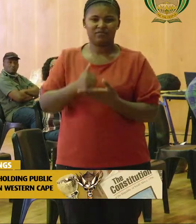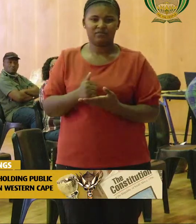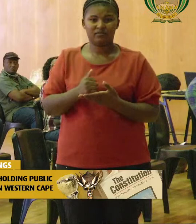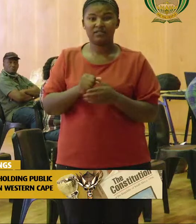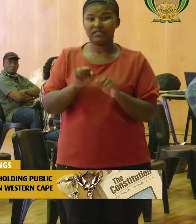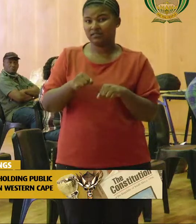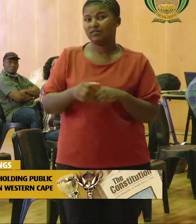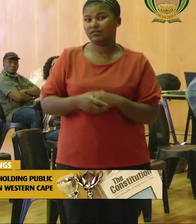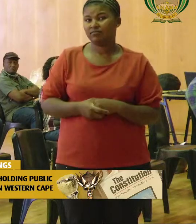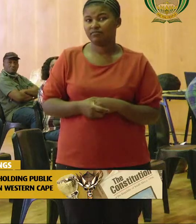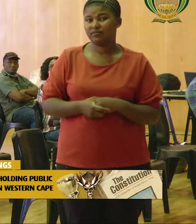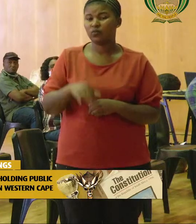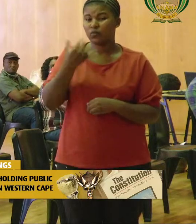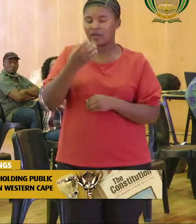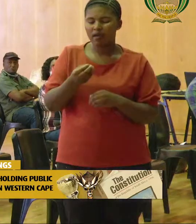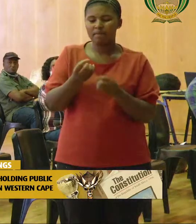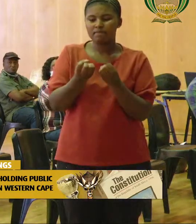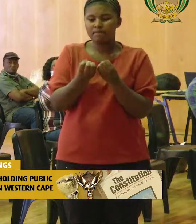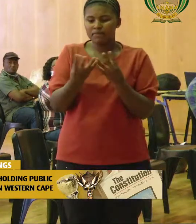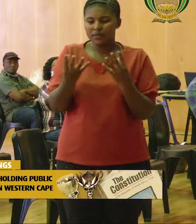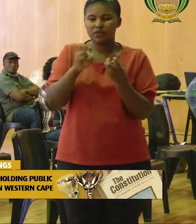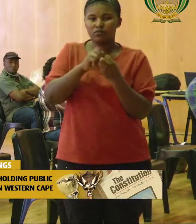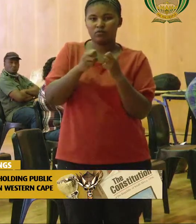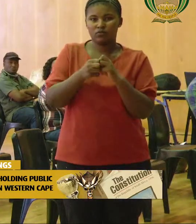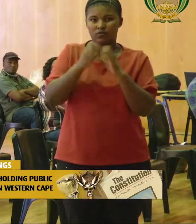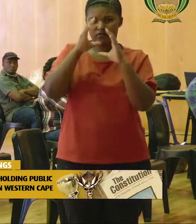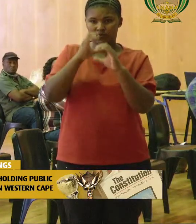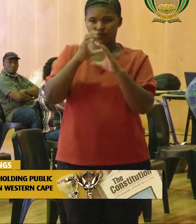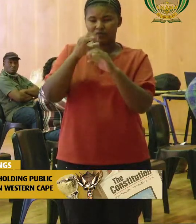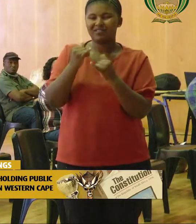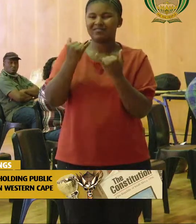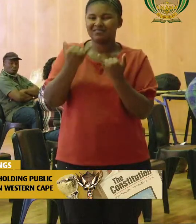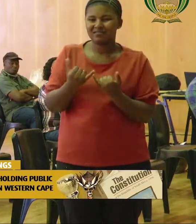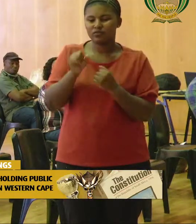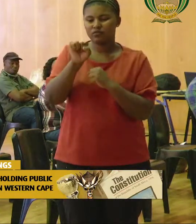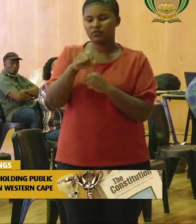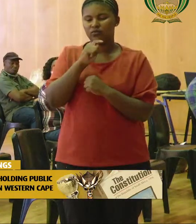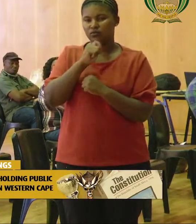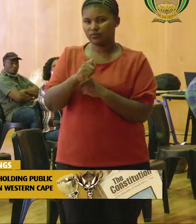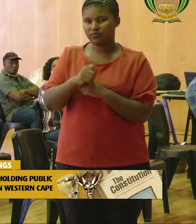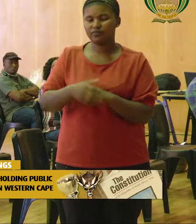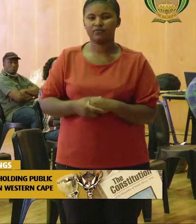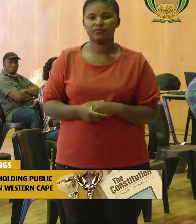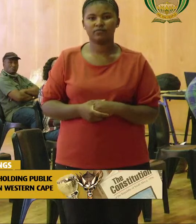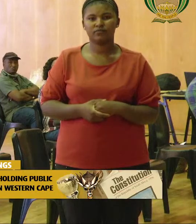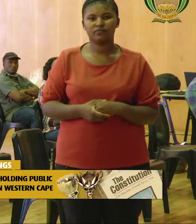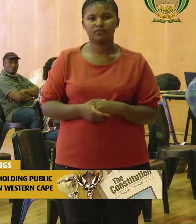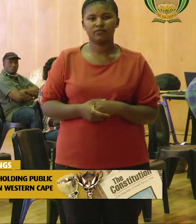concentreren net op die mijngebieden zoals Nsfas, Plet enzovoorts.